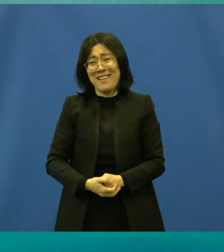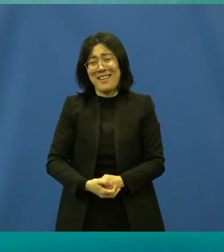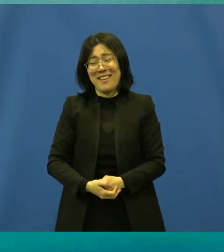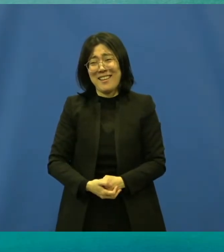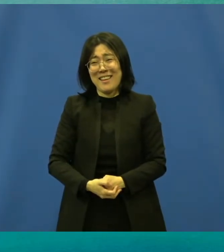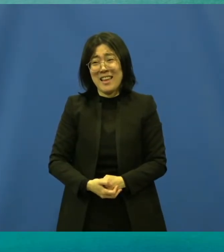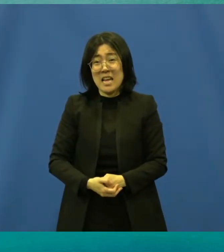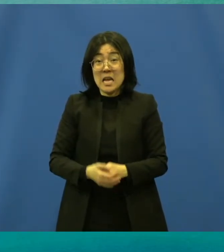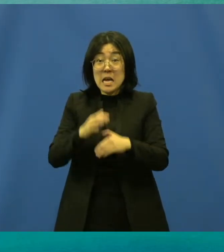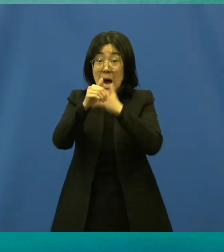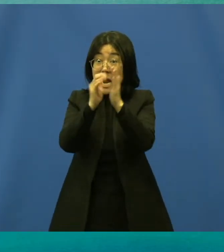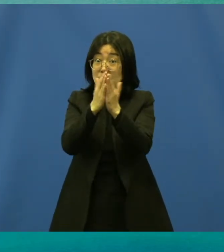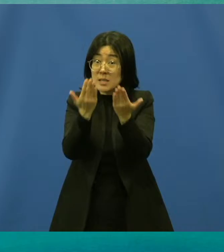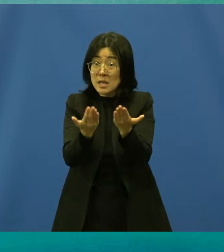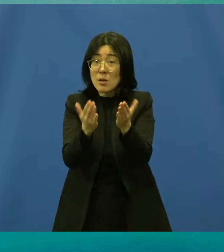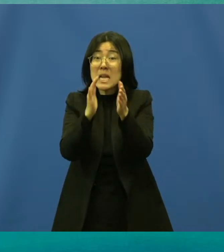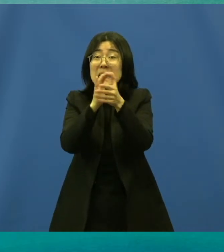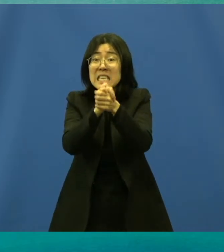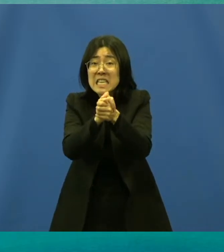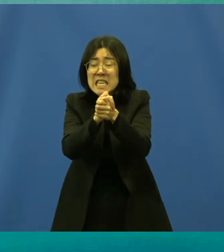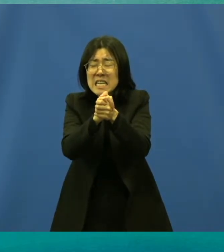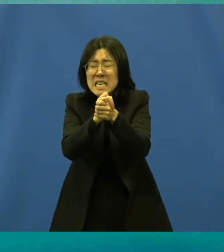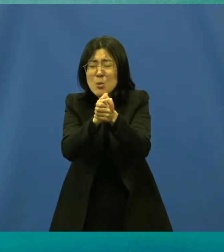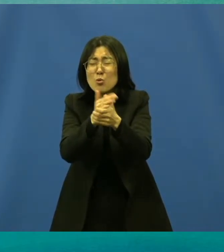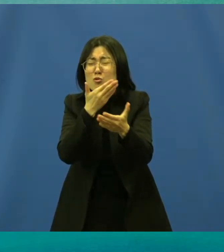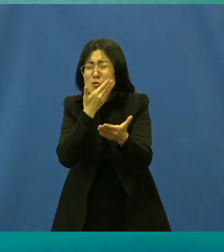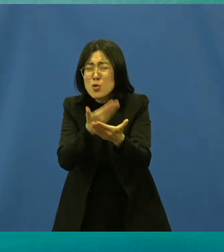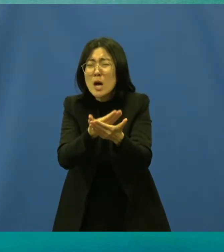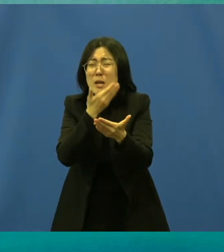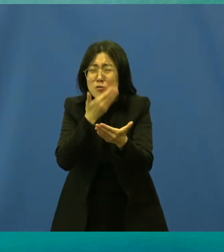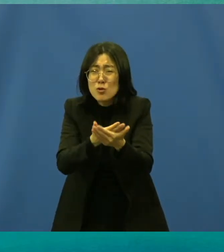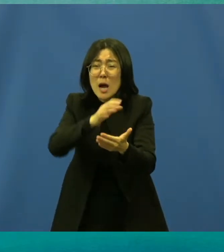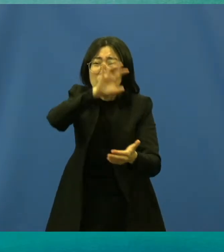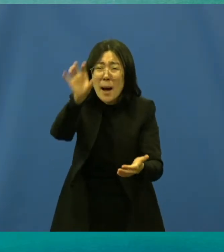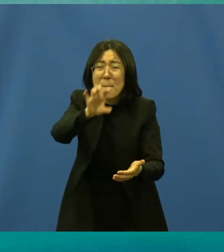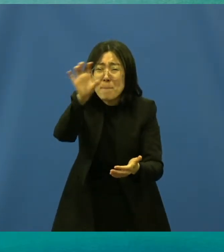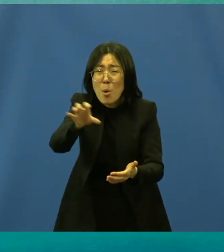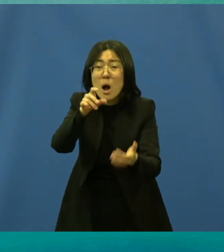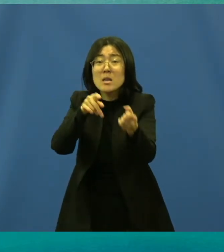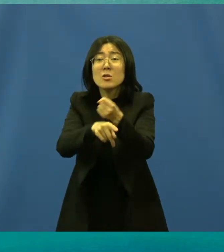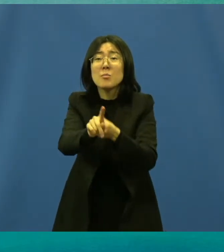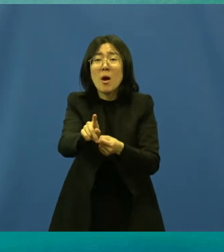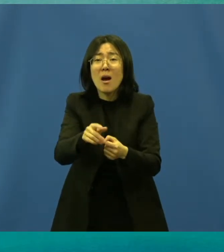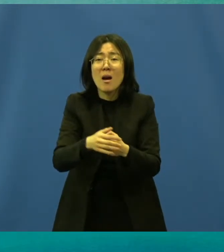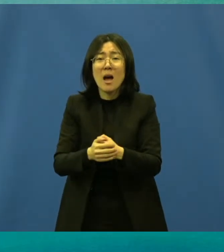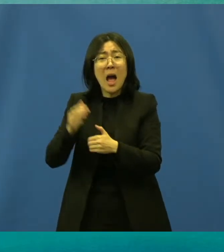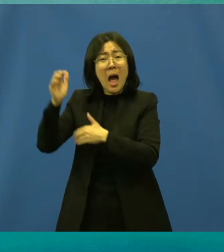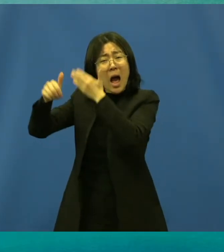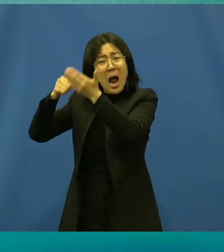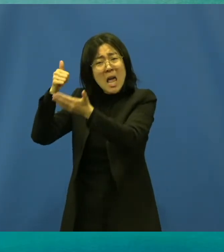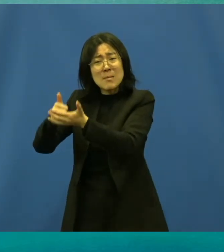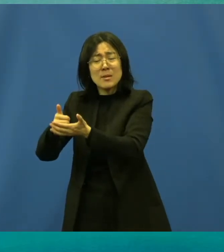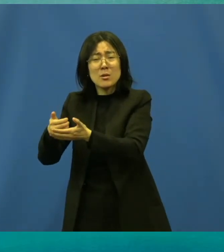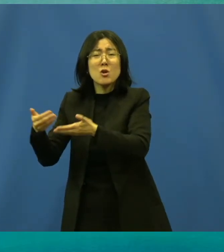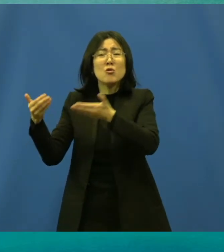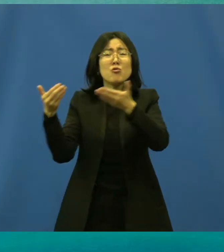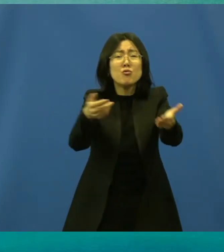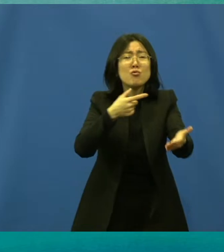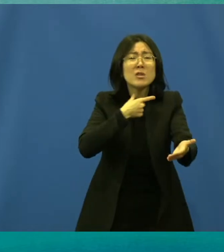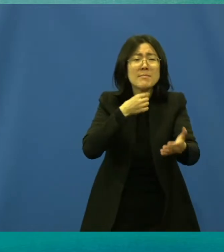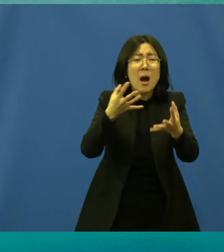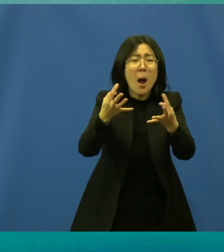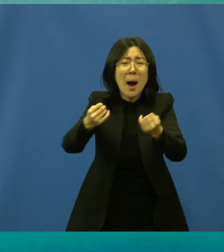이유는 뭘까요, 여러분? 기도를 강조하는 이유는 하나님은 우리에게 주실 것이 많다는